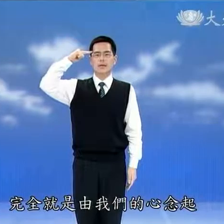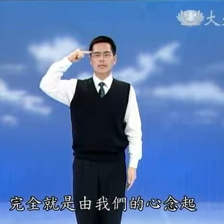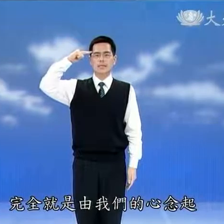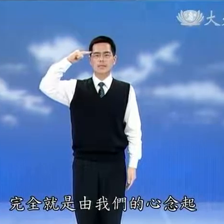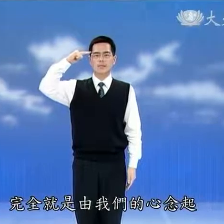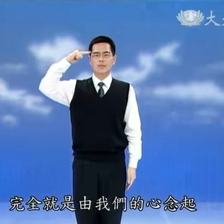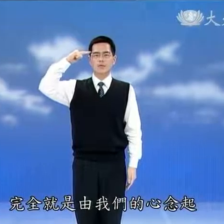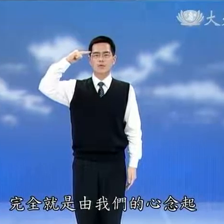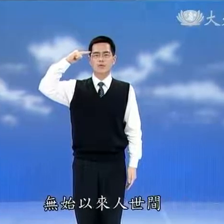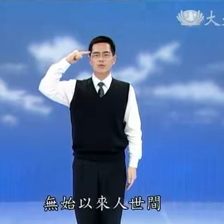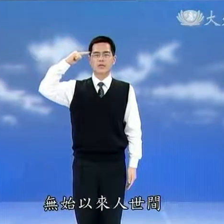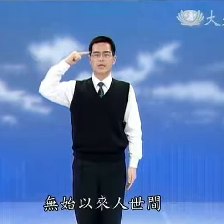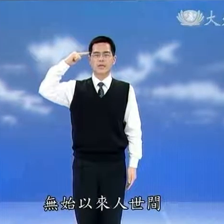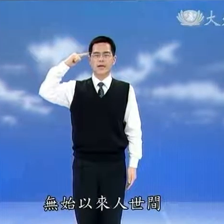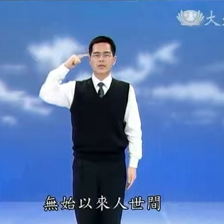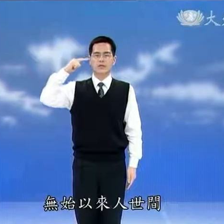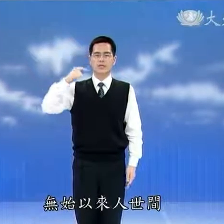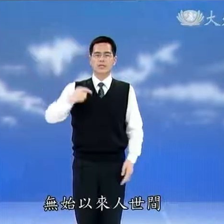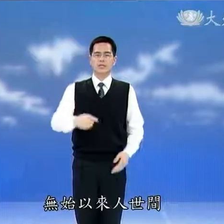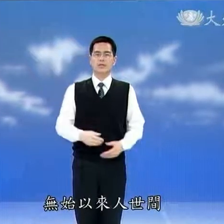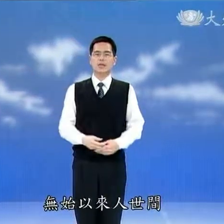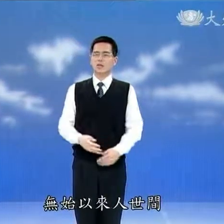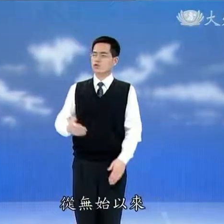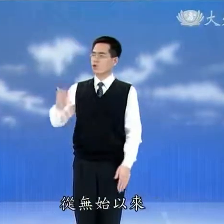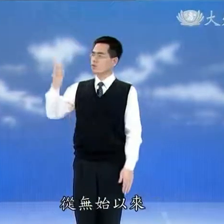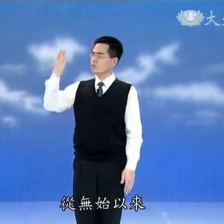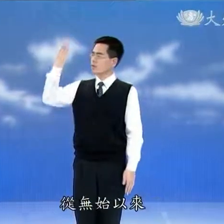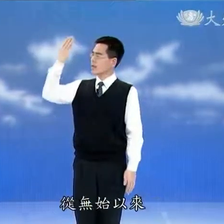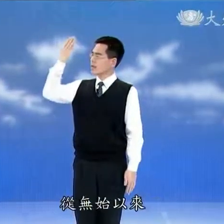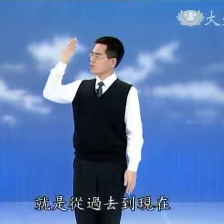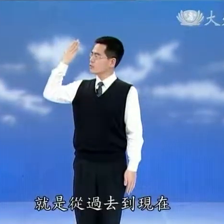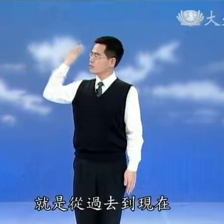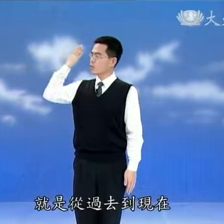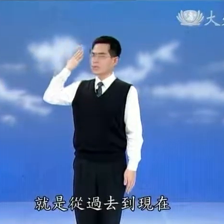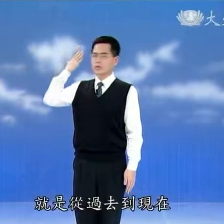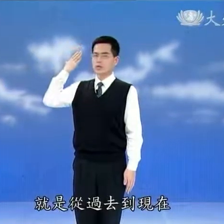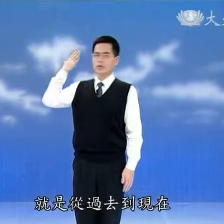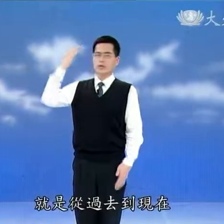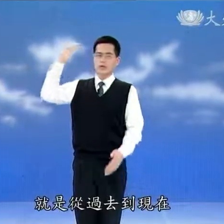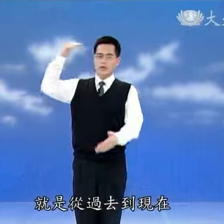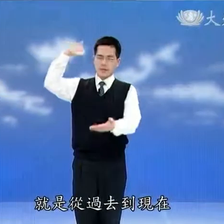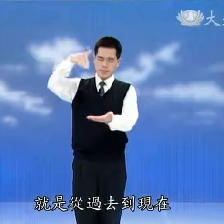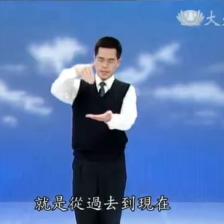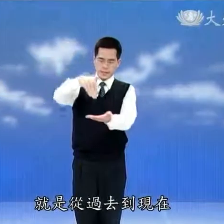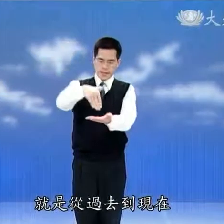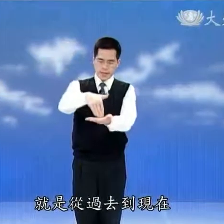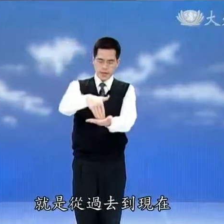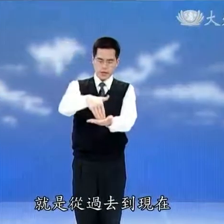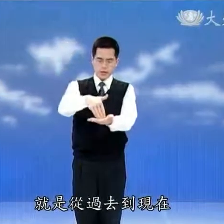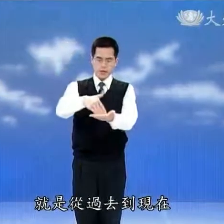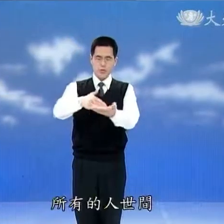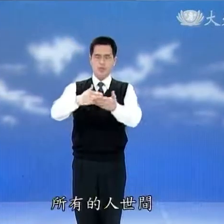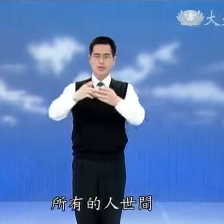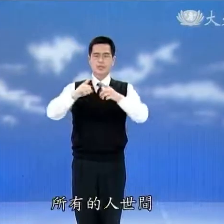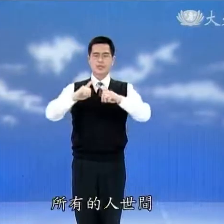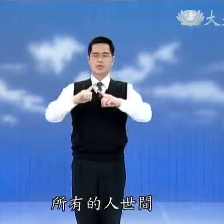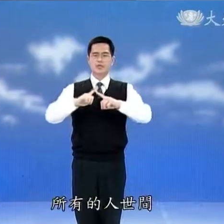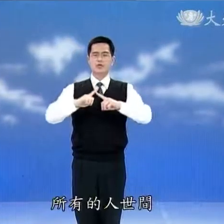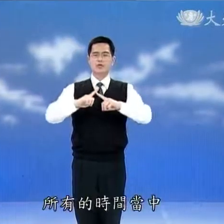念起。无始以来人世间，从无始以来就是从过去到现在，所有的人世间，所